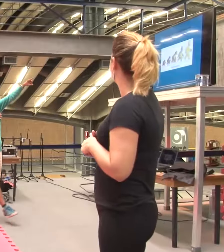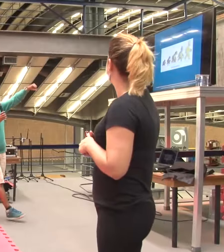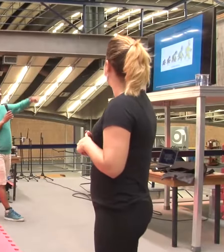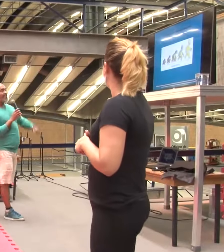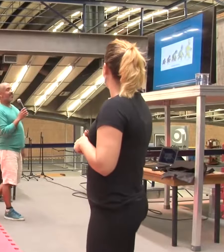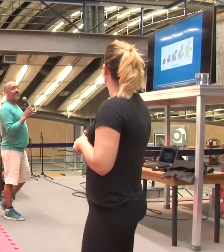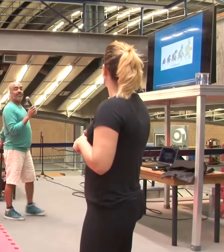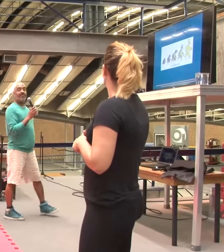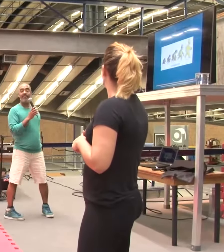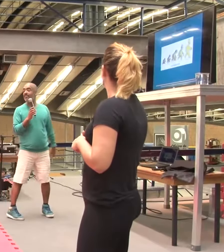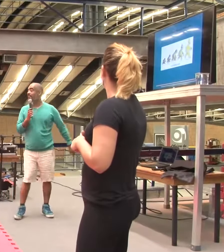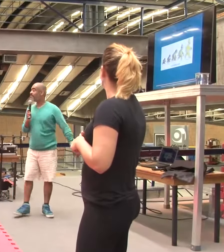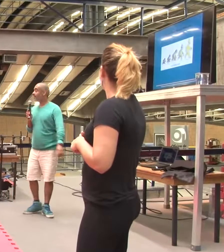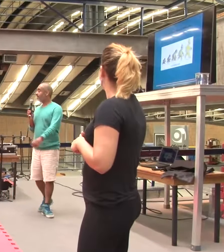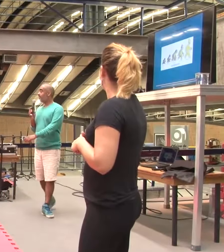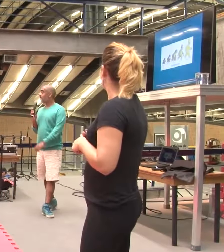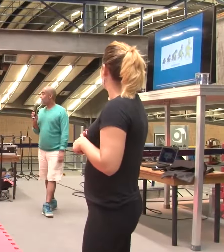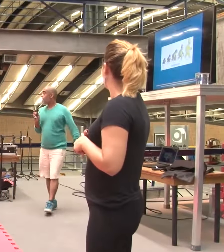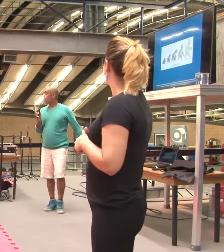Stanford. Isso no romance.